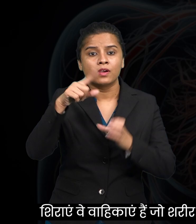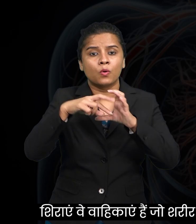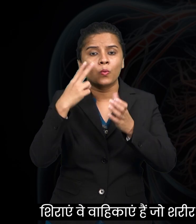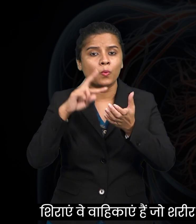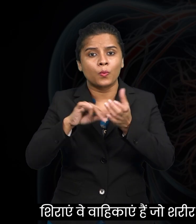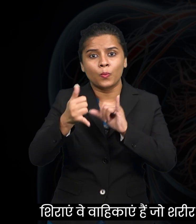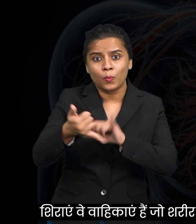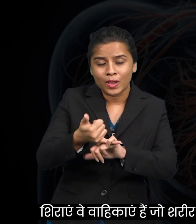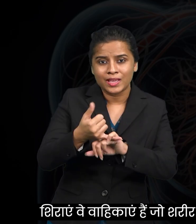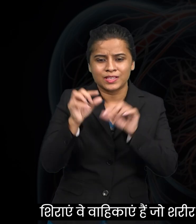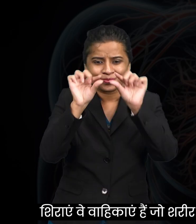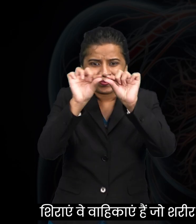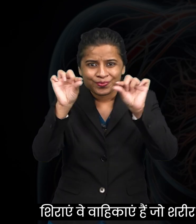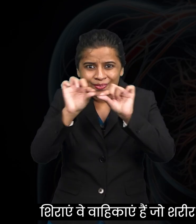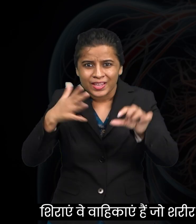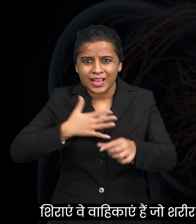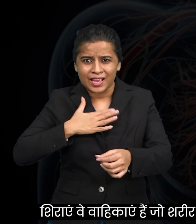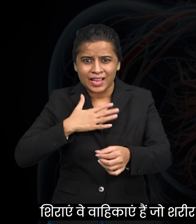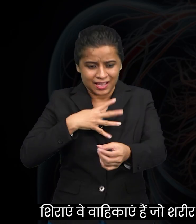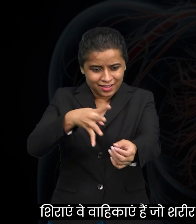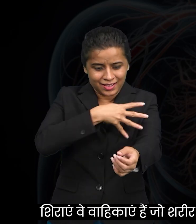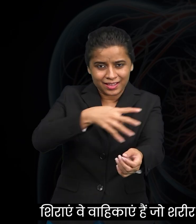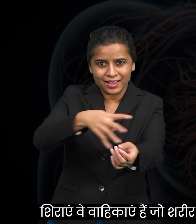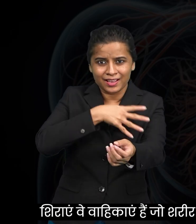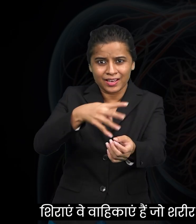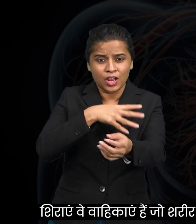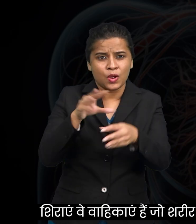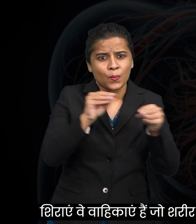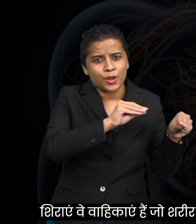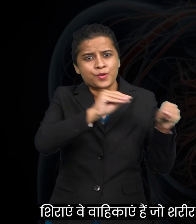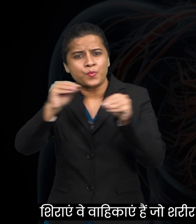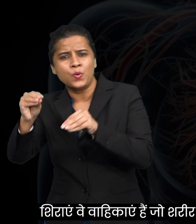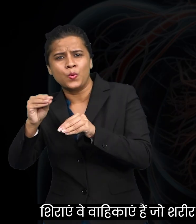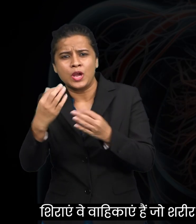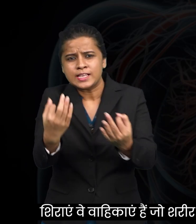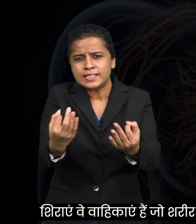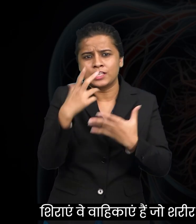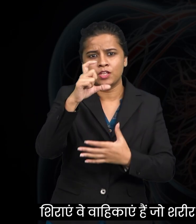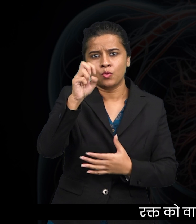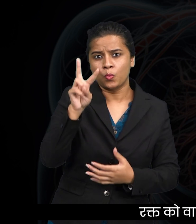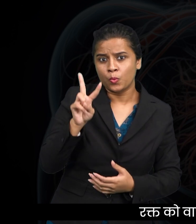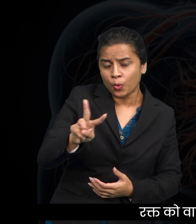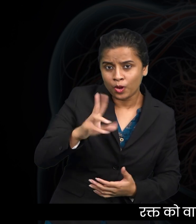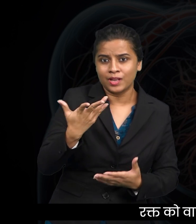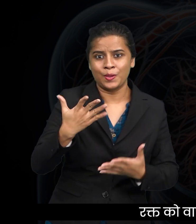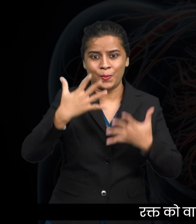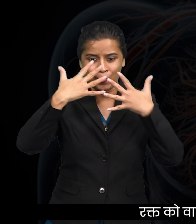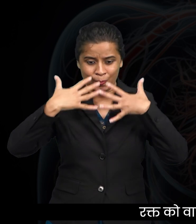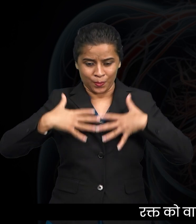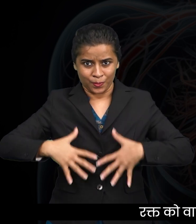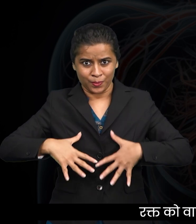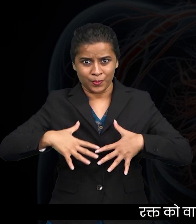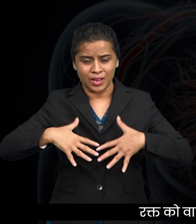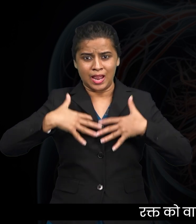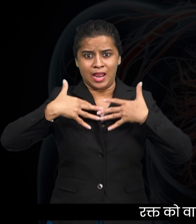शिराएं वे वाहिकाएं जो शरीर के सभी हिस्सों से कार्बन डाइऑक्साइड युक्त रक्त को वापस